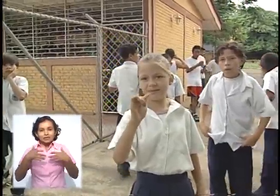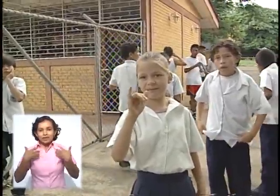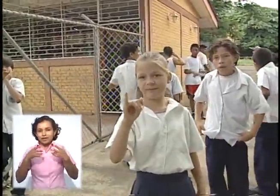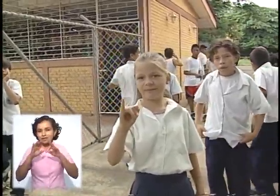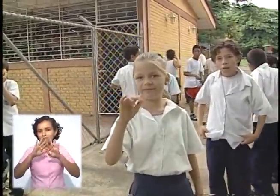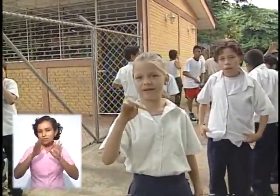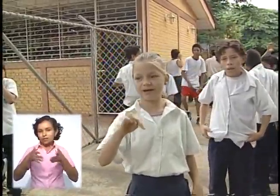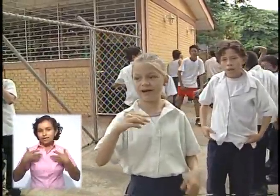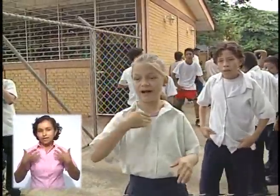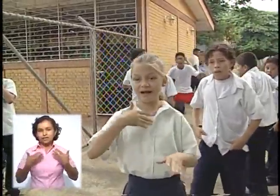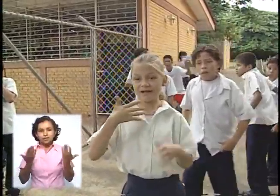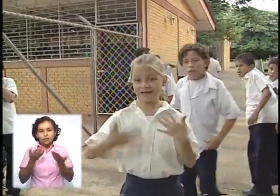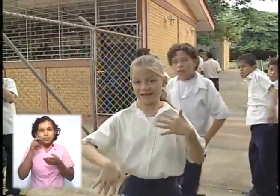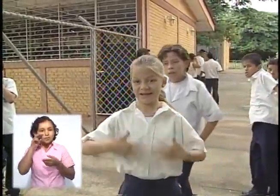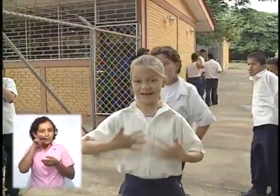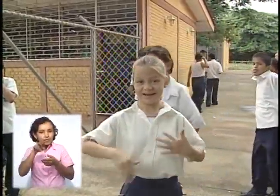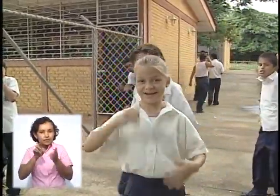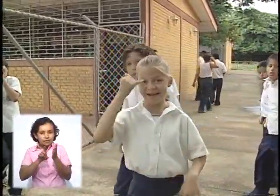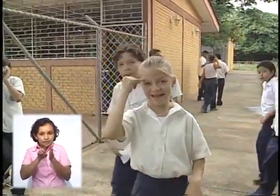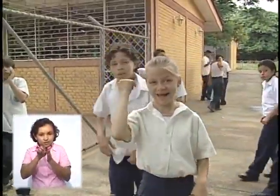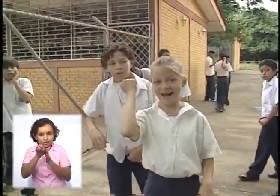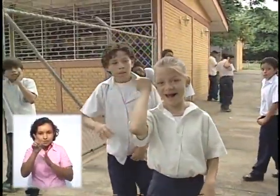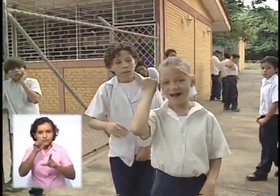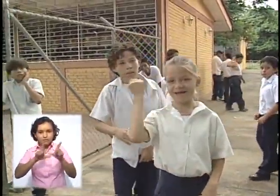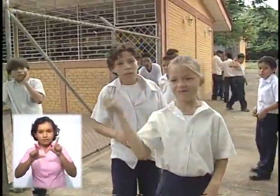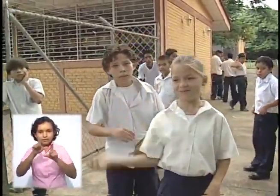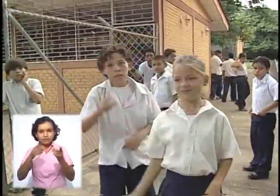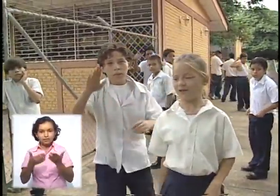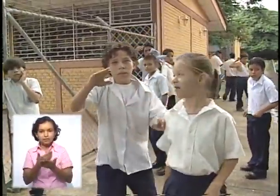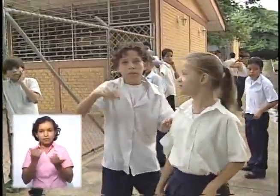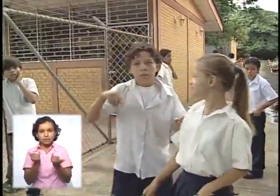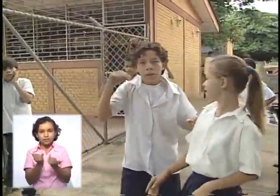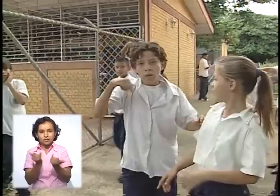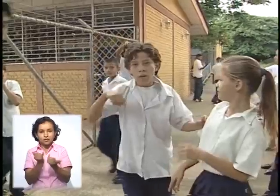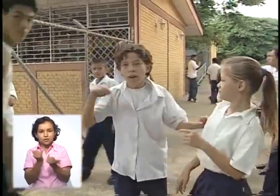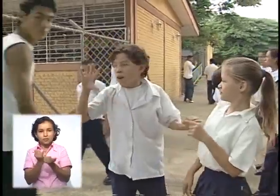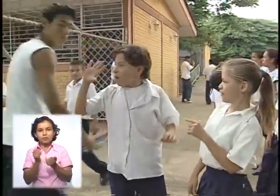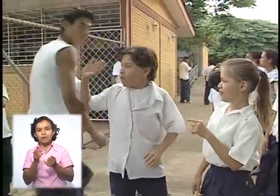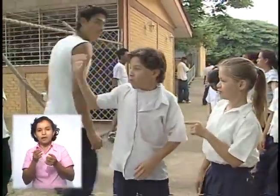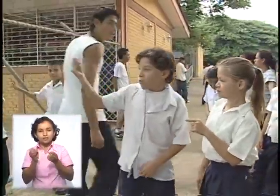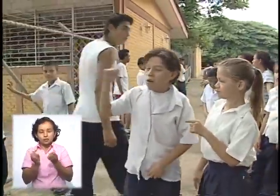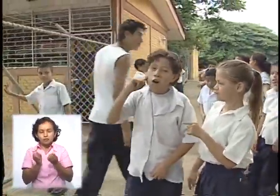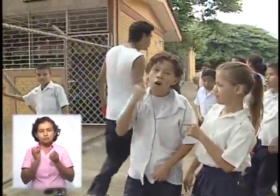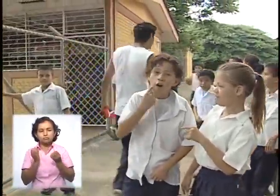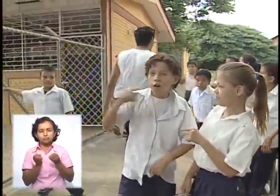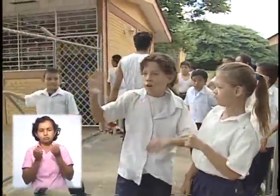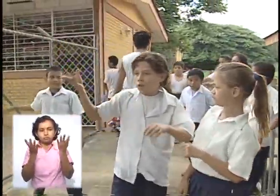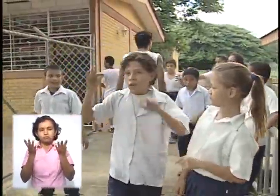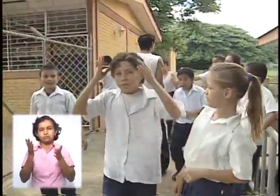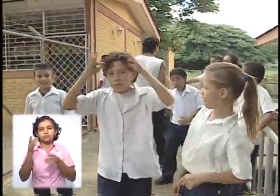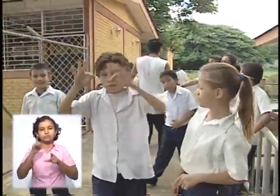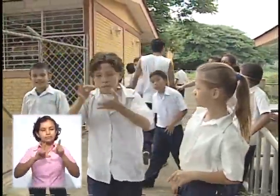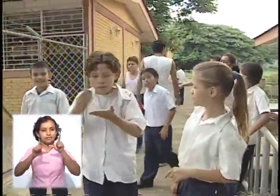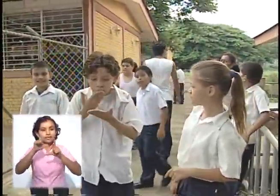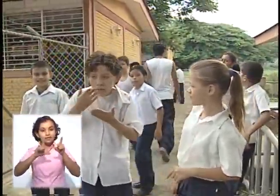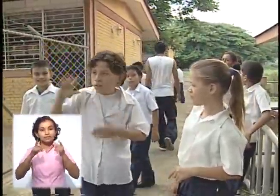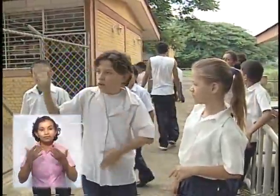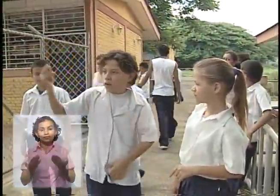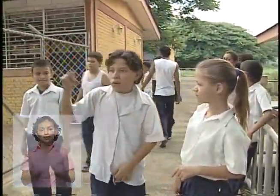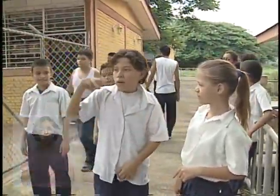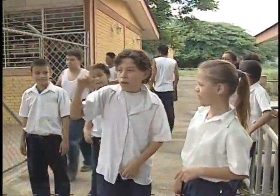expertas no es para menos. Presenciar el desarrollo de esta lengua es como ser testigo de un auténtico Big Bang lingüístico.